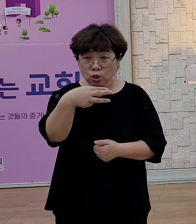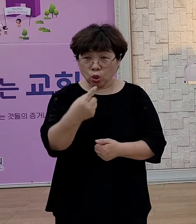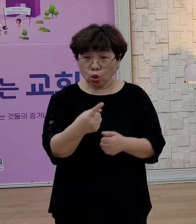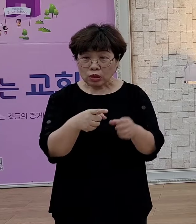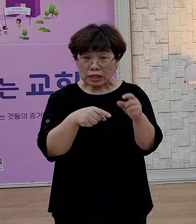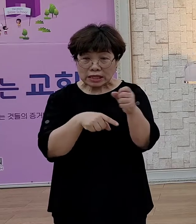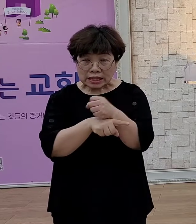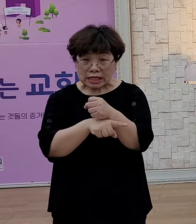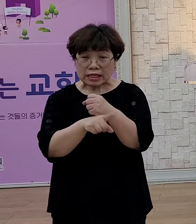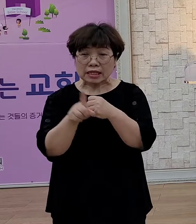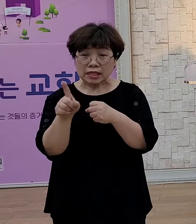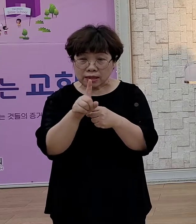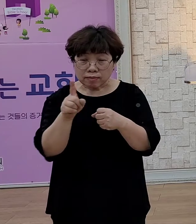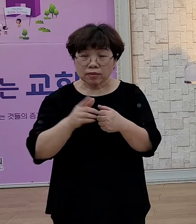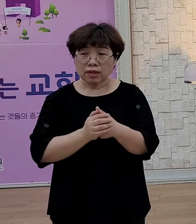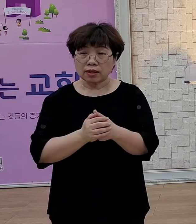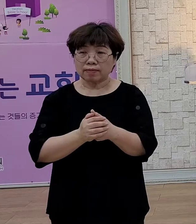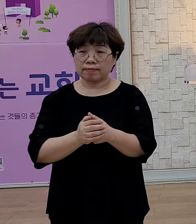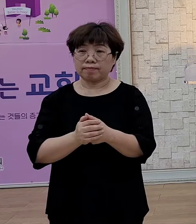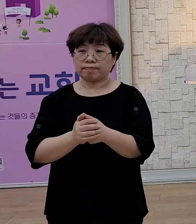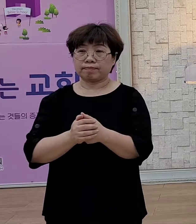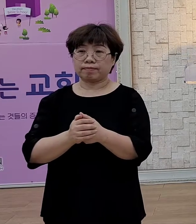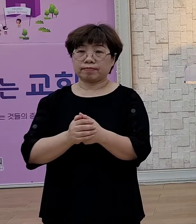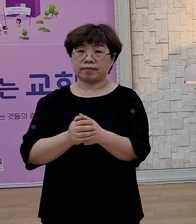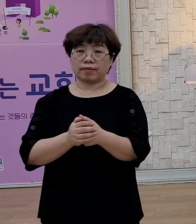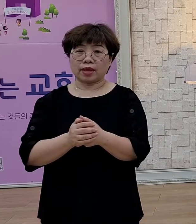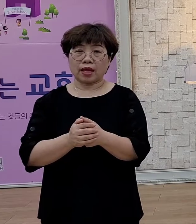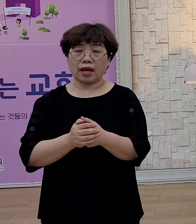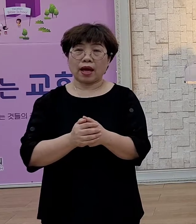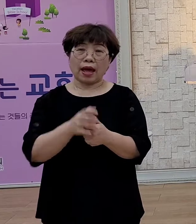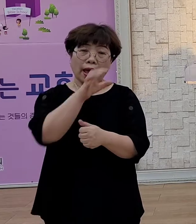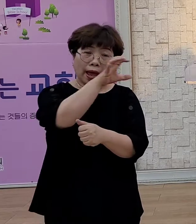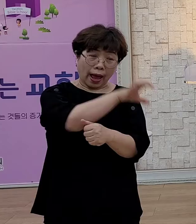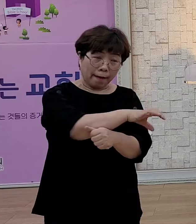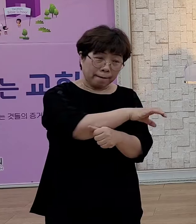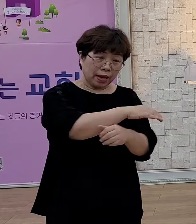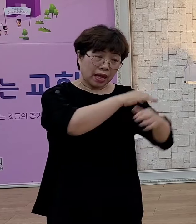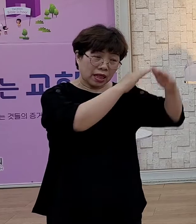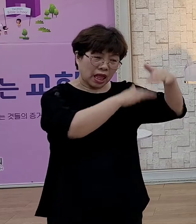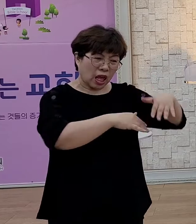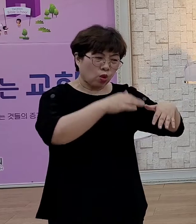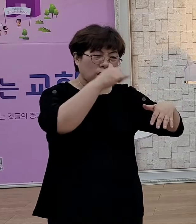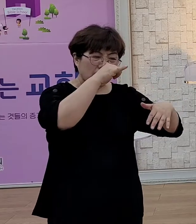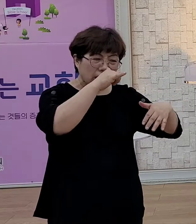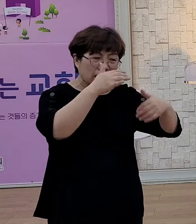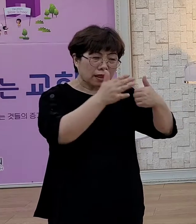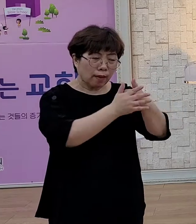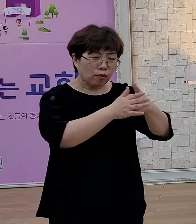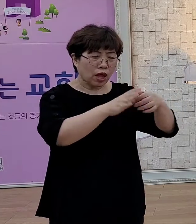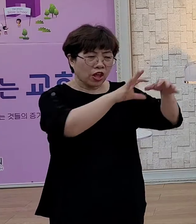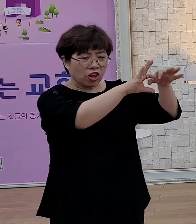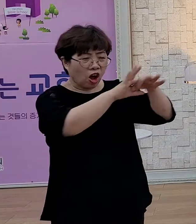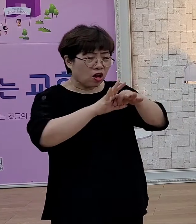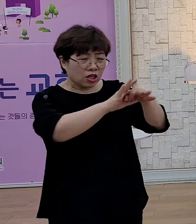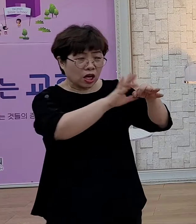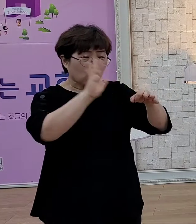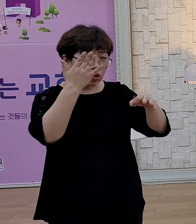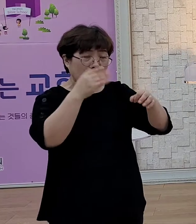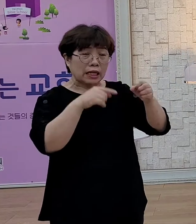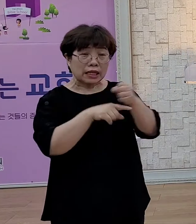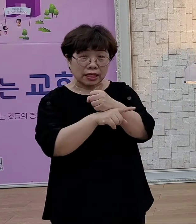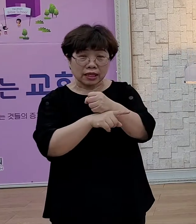무슨 말이냐면은 이 말은 그 앞에 것과 연결되어 있다는 뜻입니다. 그러므로라는